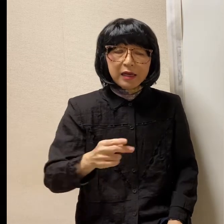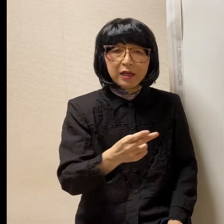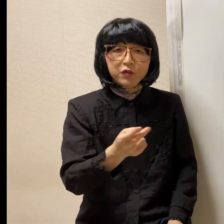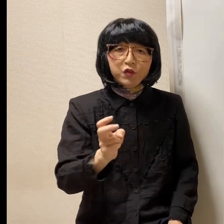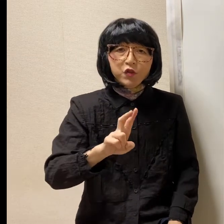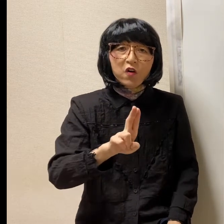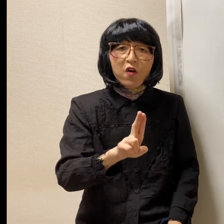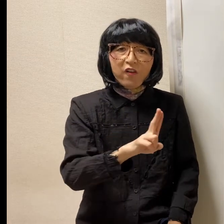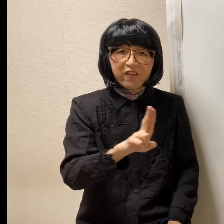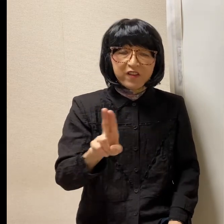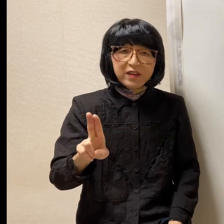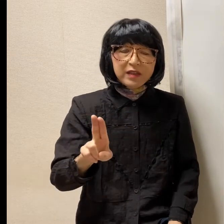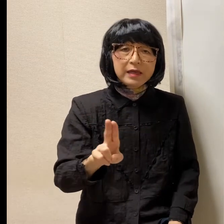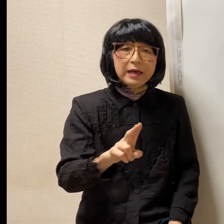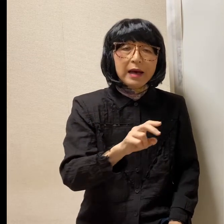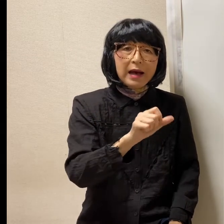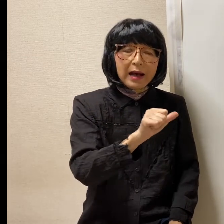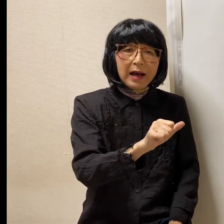My father drove a car.